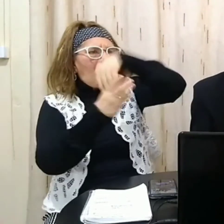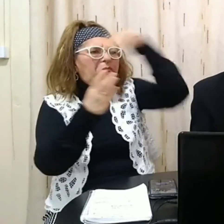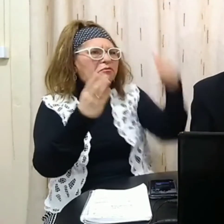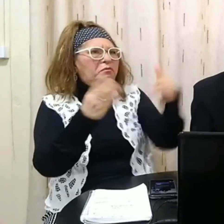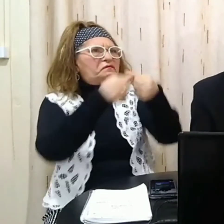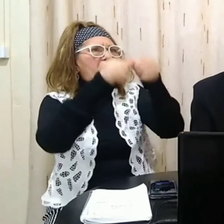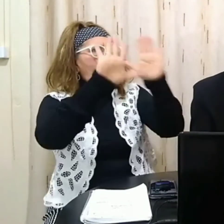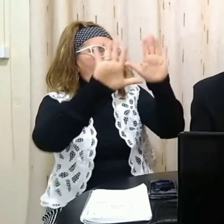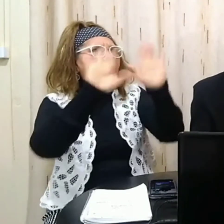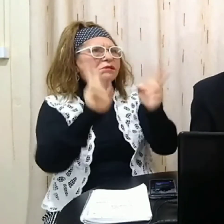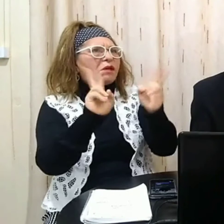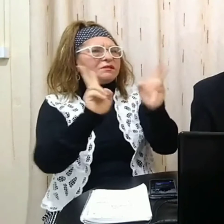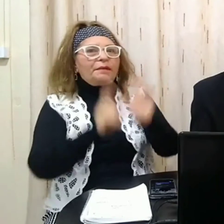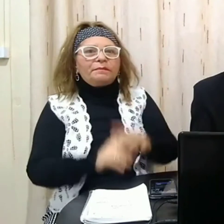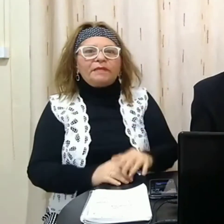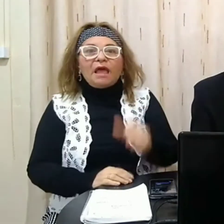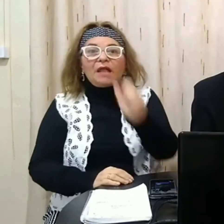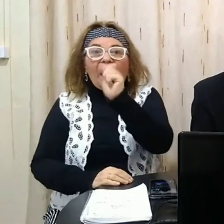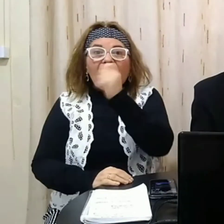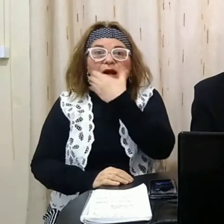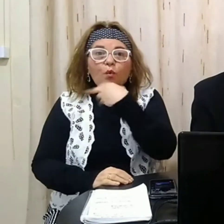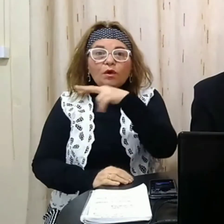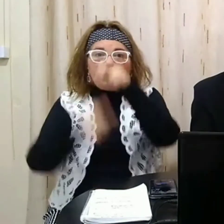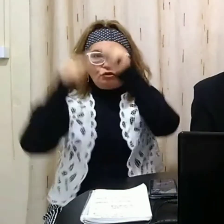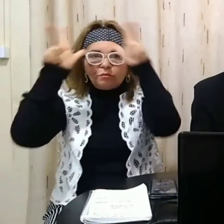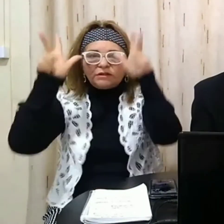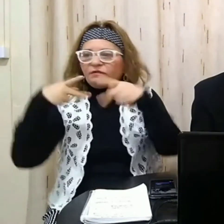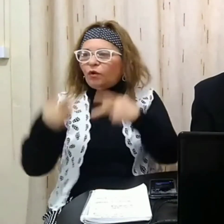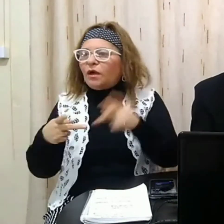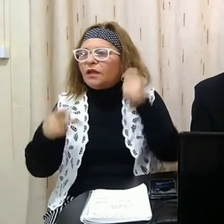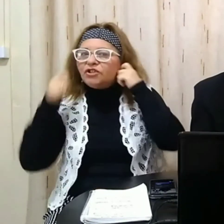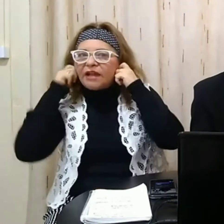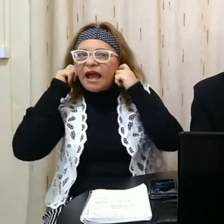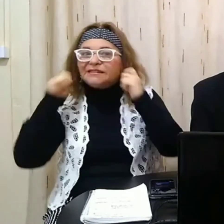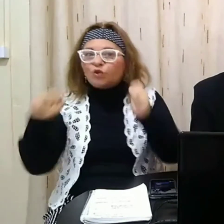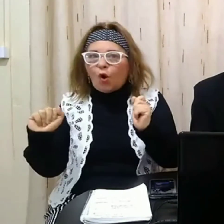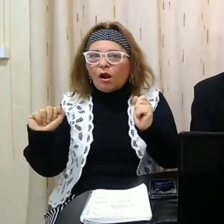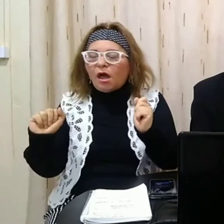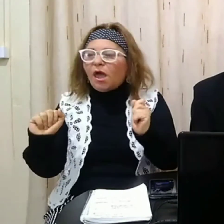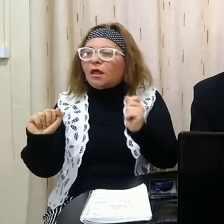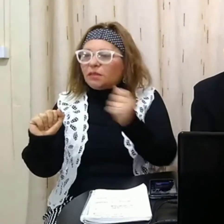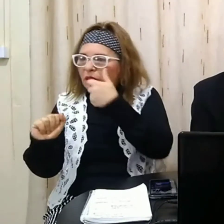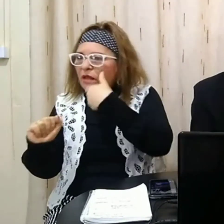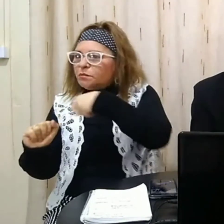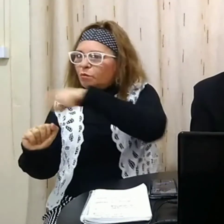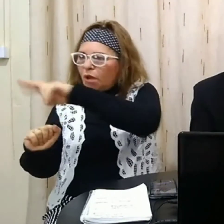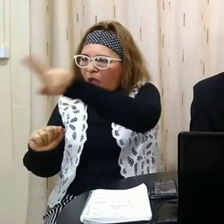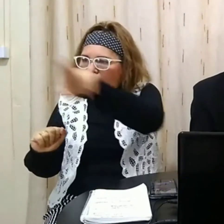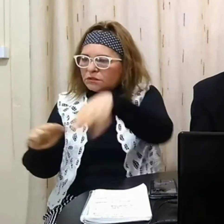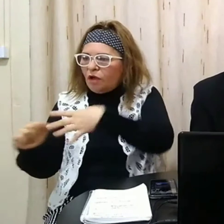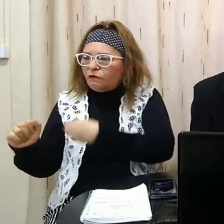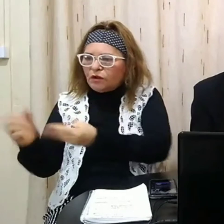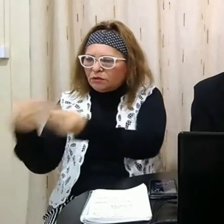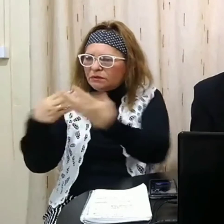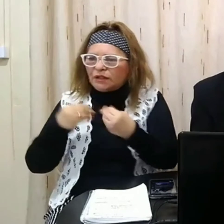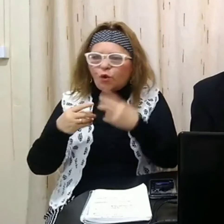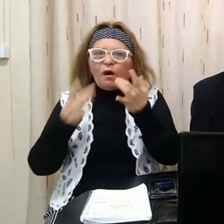as argolas de ouro das orelhas de vossas mulheres, vossos filhos e vossas filhas, e